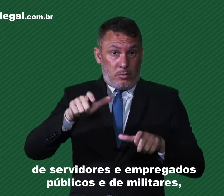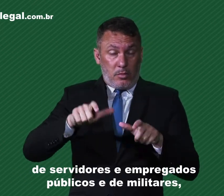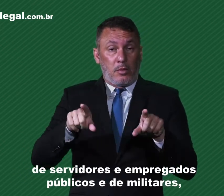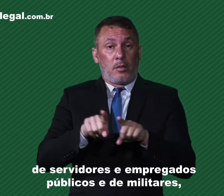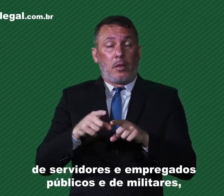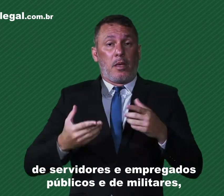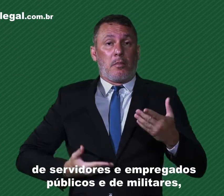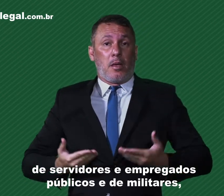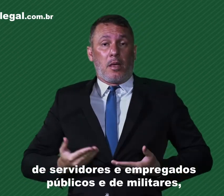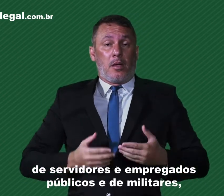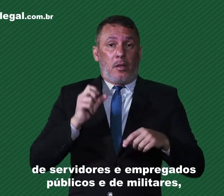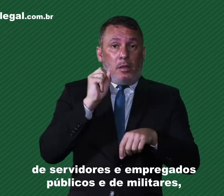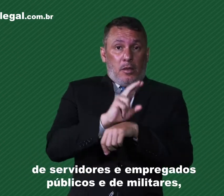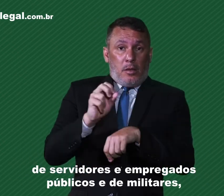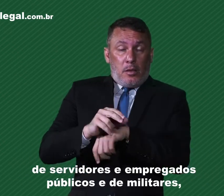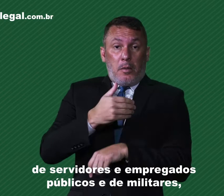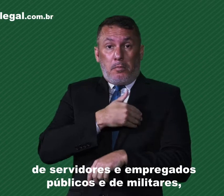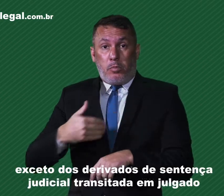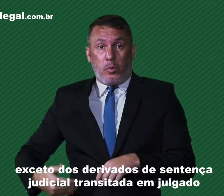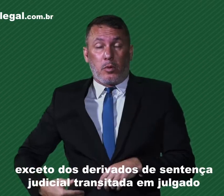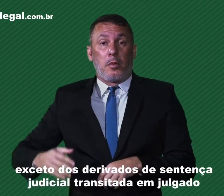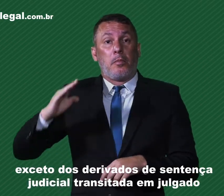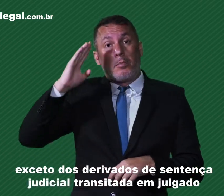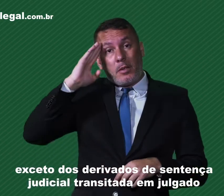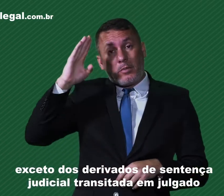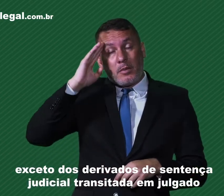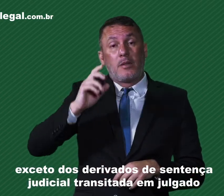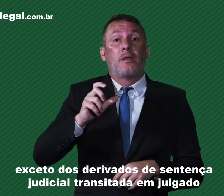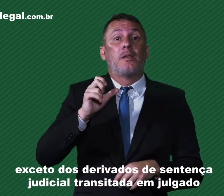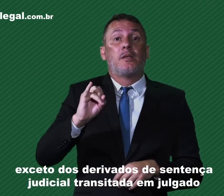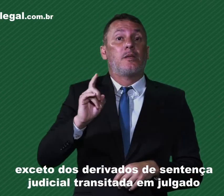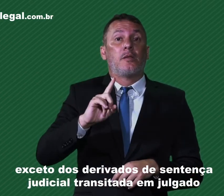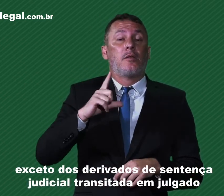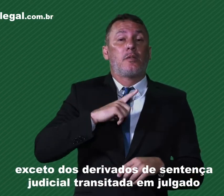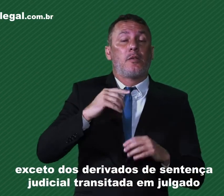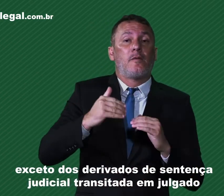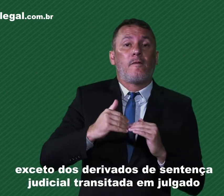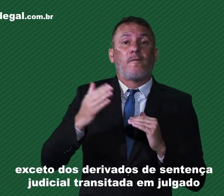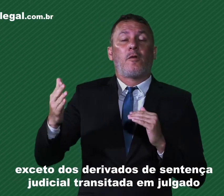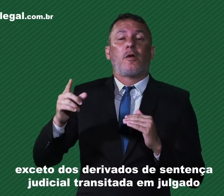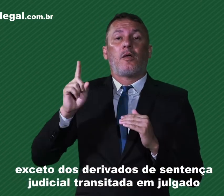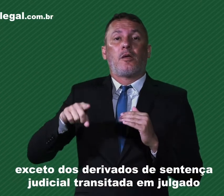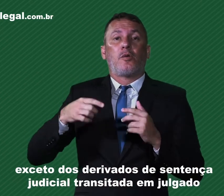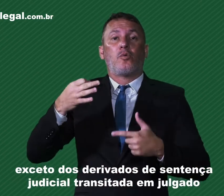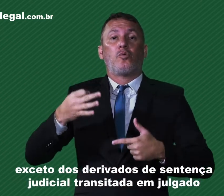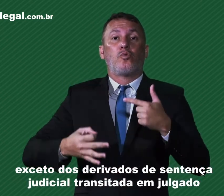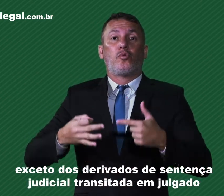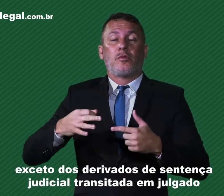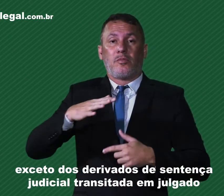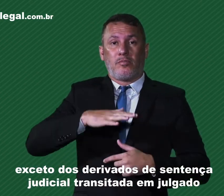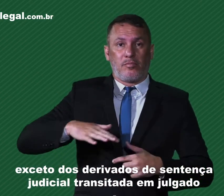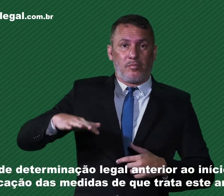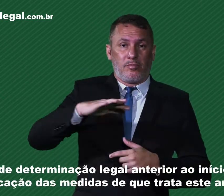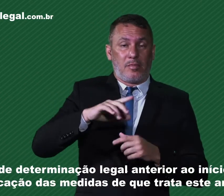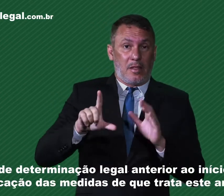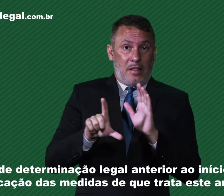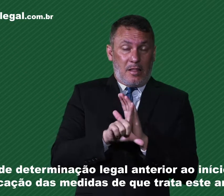empregados públicos e de mim se é certo ou dos derivados de sentença judicial transitada em julgado ou de